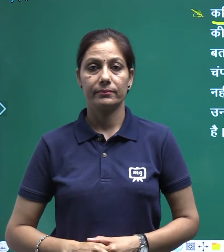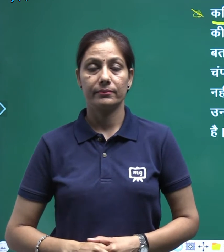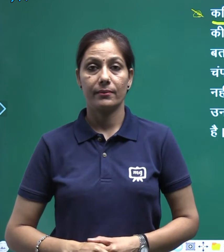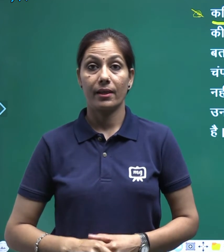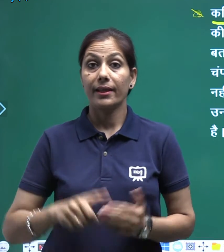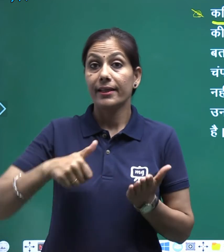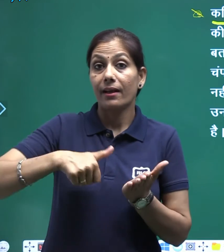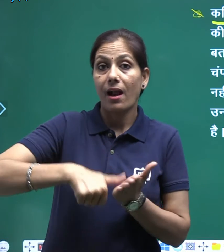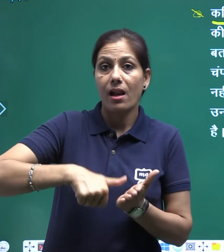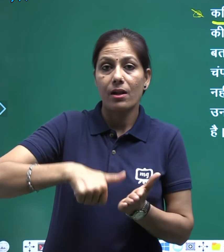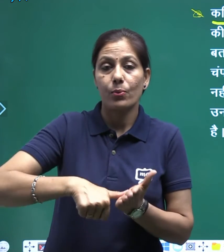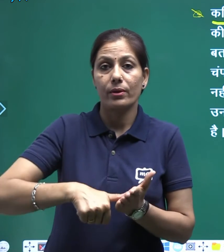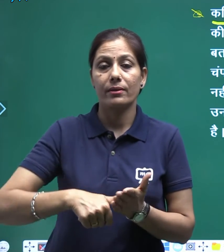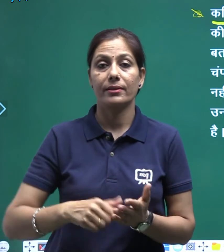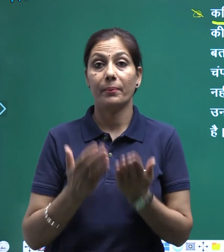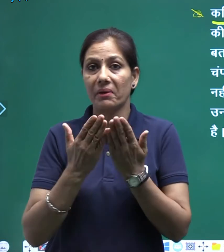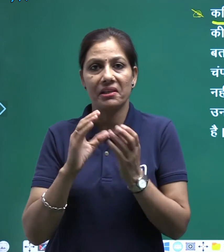निरक्षरता के